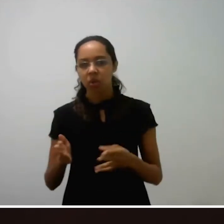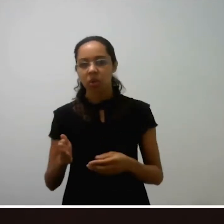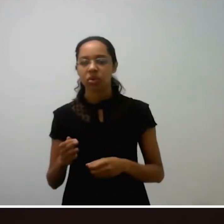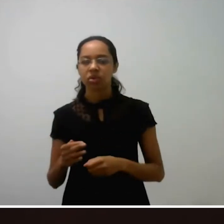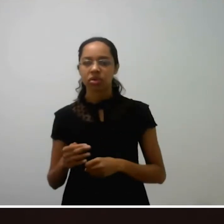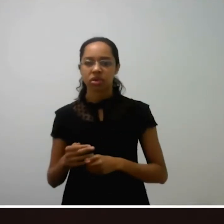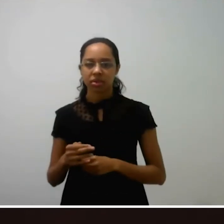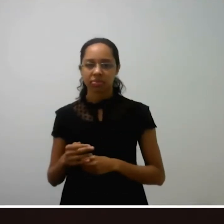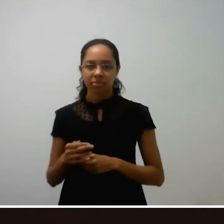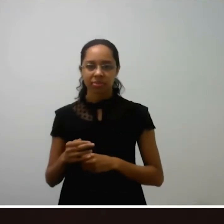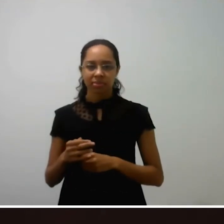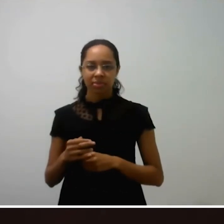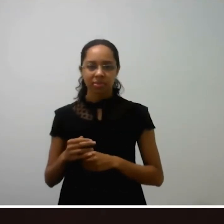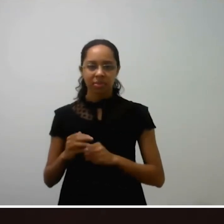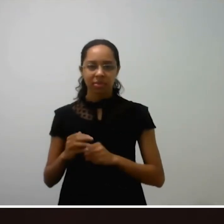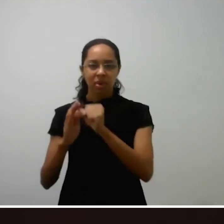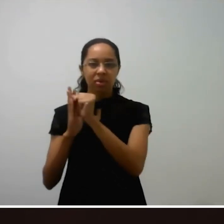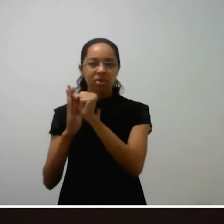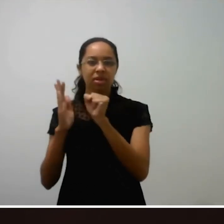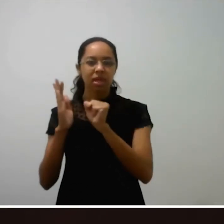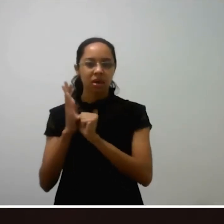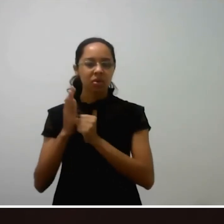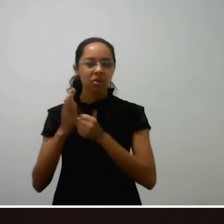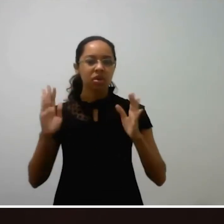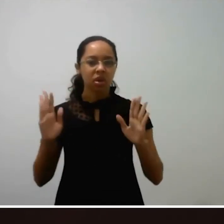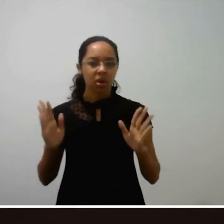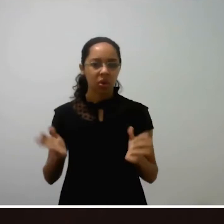Miller, uma linha prateada